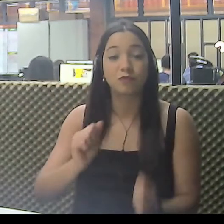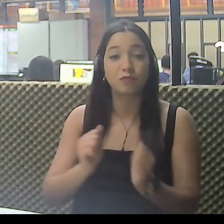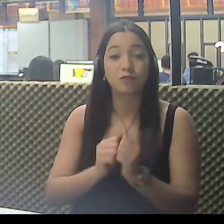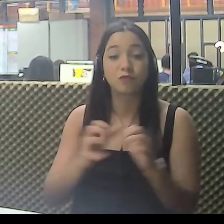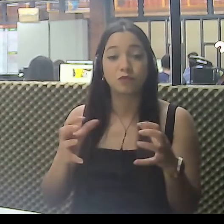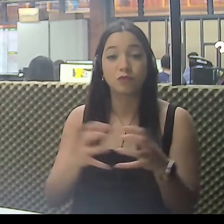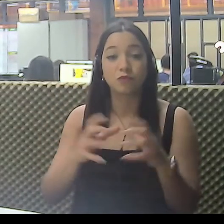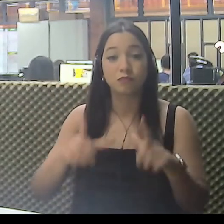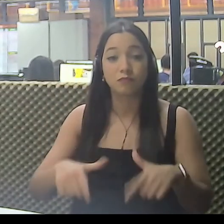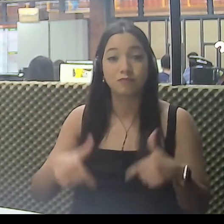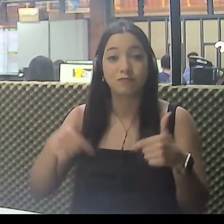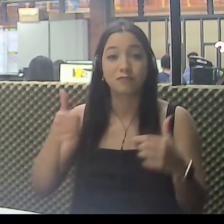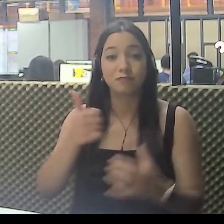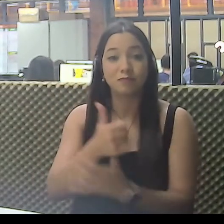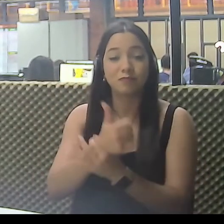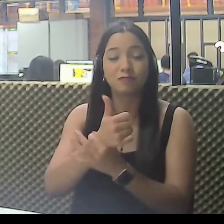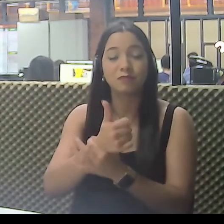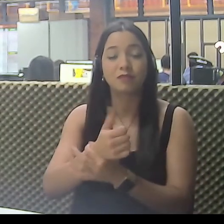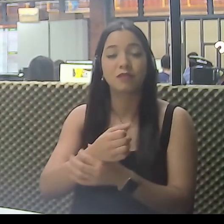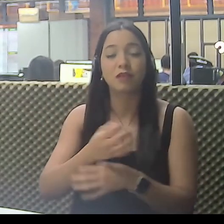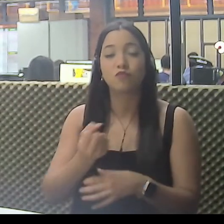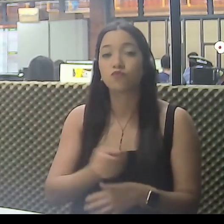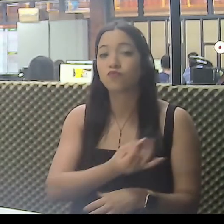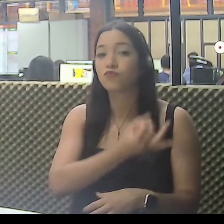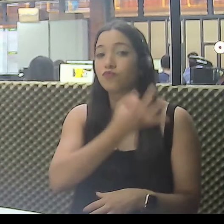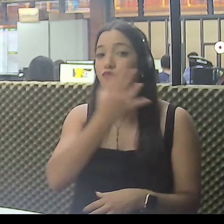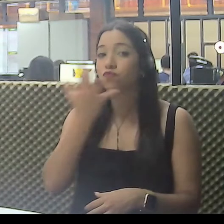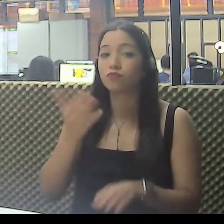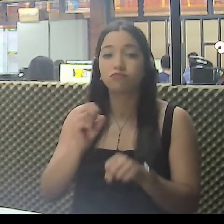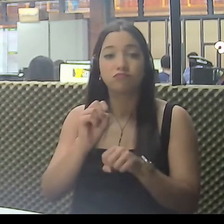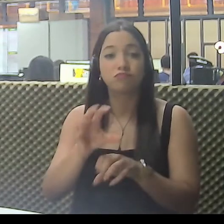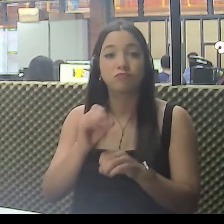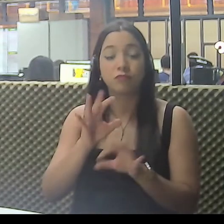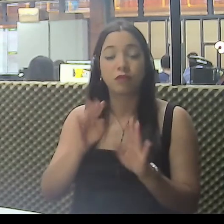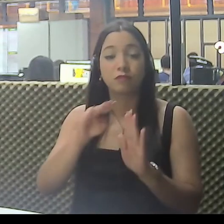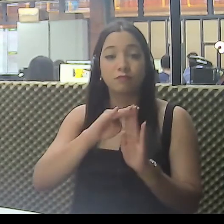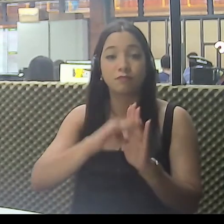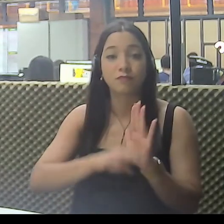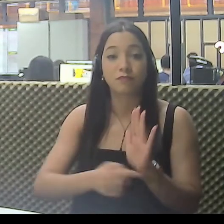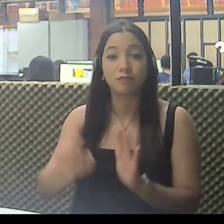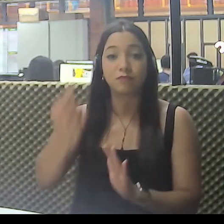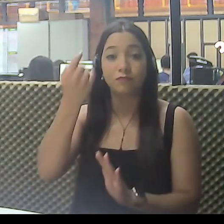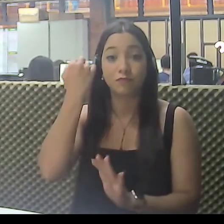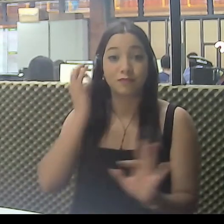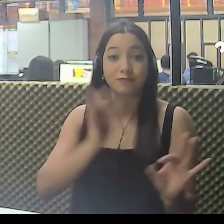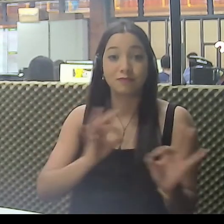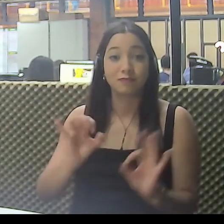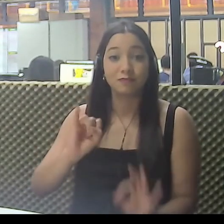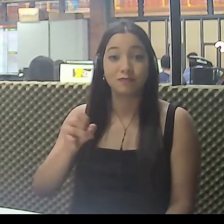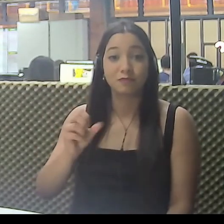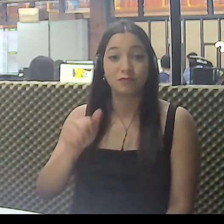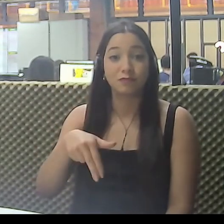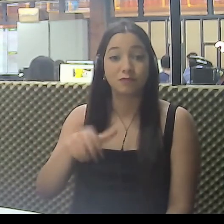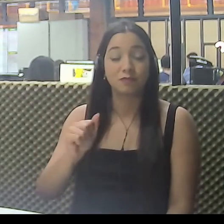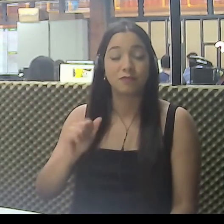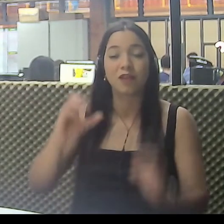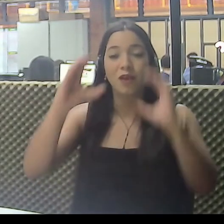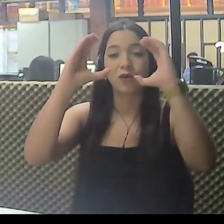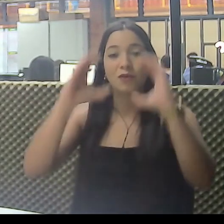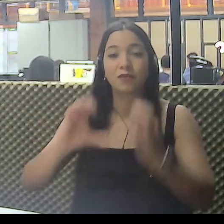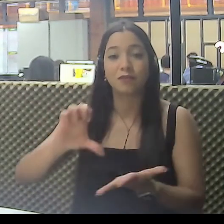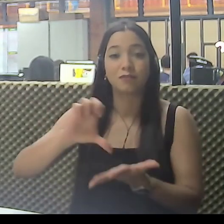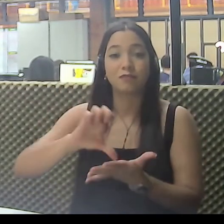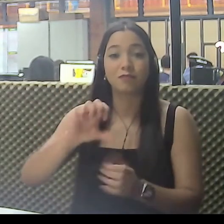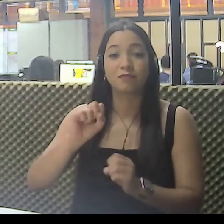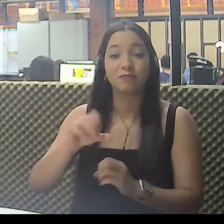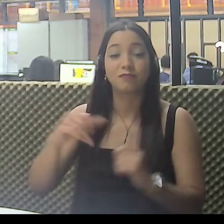segurança, desenvolve diversas atividades educacionais seguindo uma agenda pré-elaborada. Joana Souza, coordenadora do Núcleo de Educação para